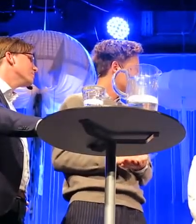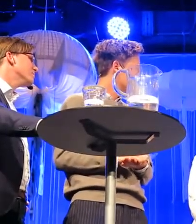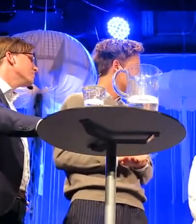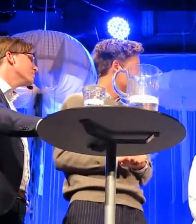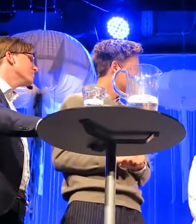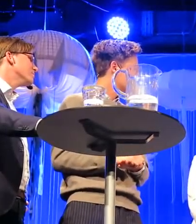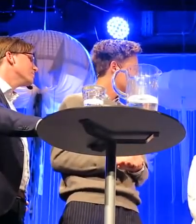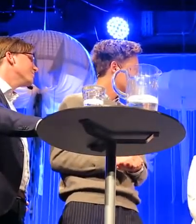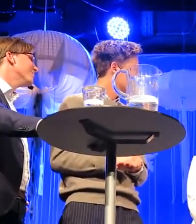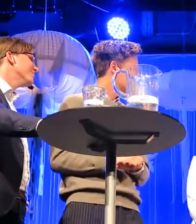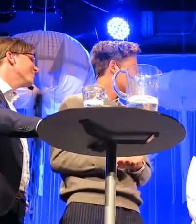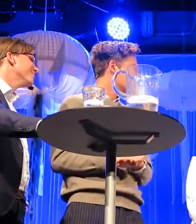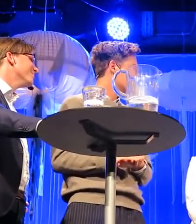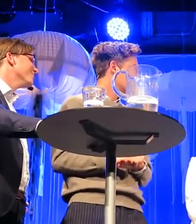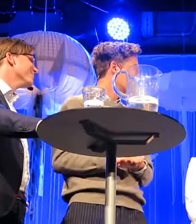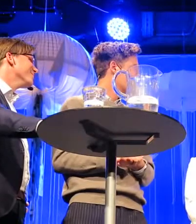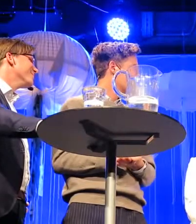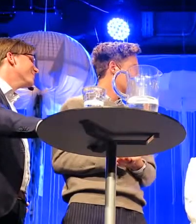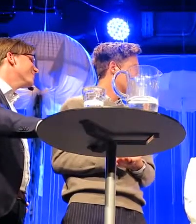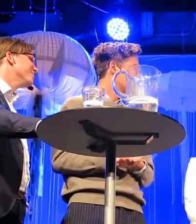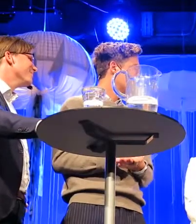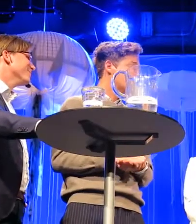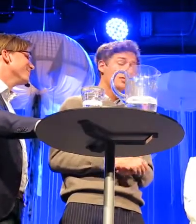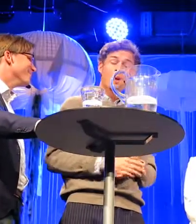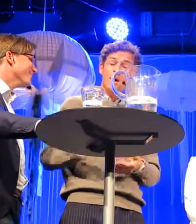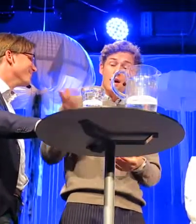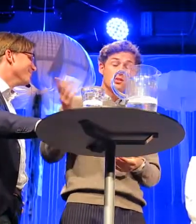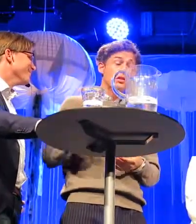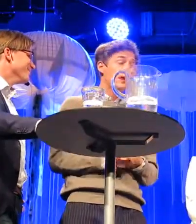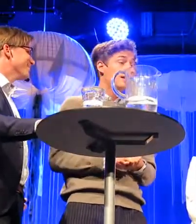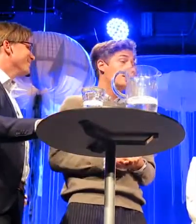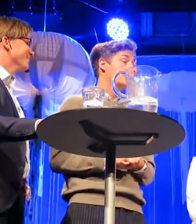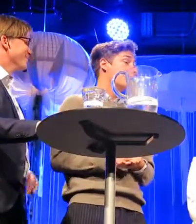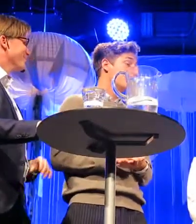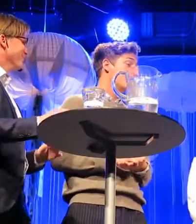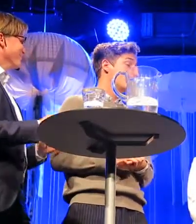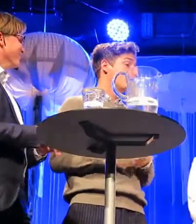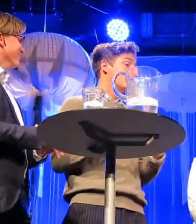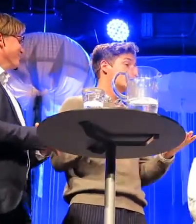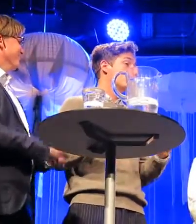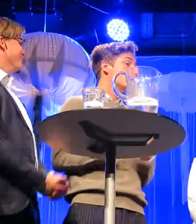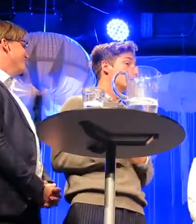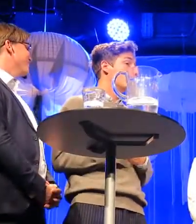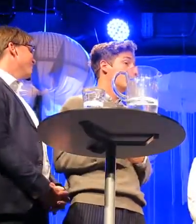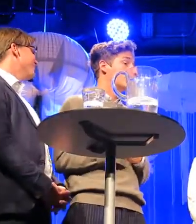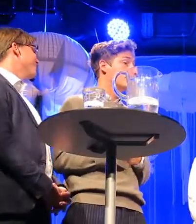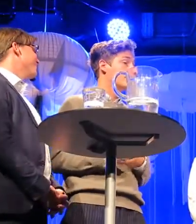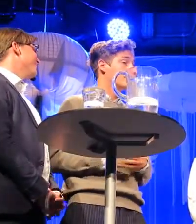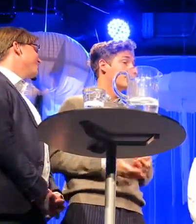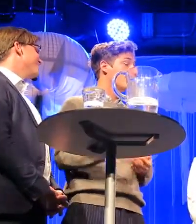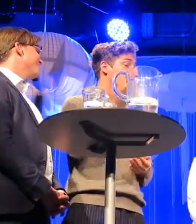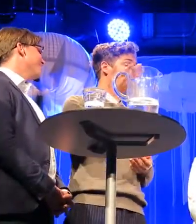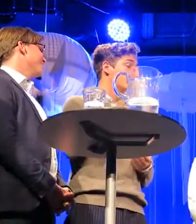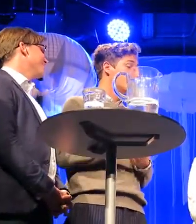och koldioxid också? Alltså det är klart med den skatten, alltså konkret. Alltså regeringen lägger ett förslag nu om